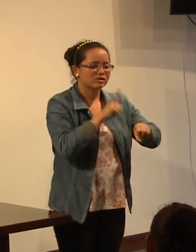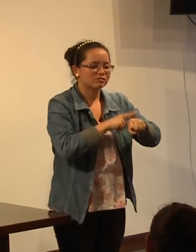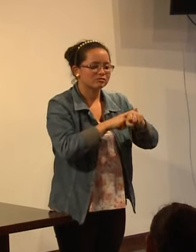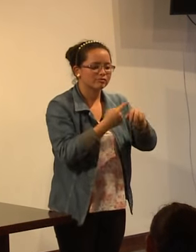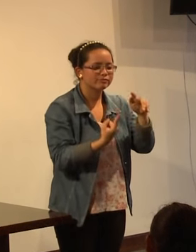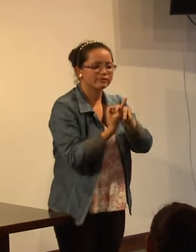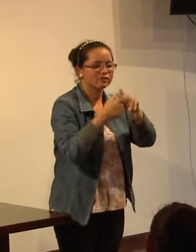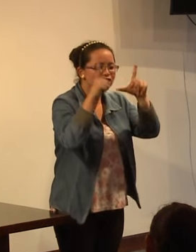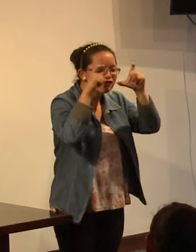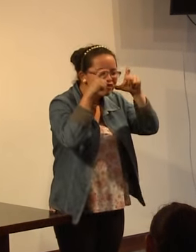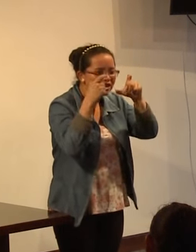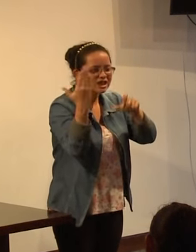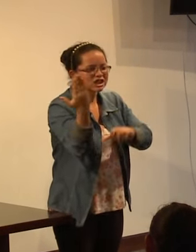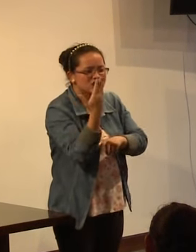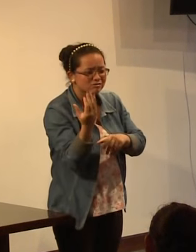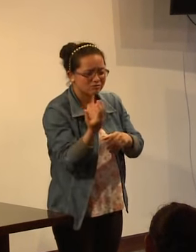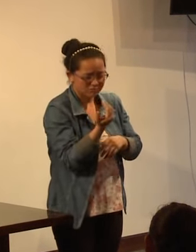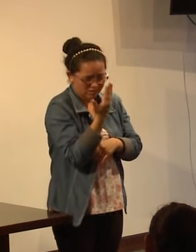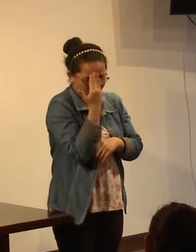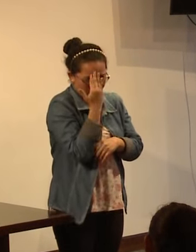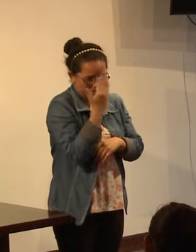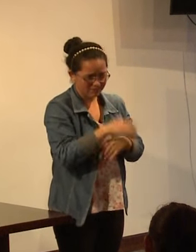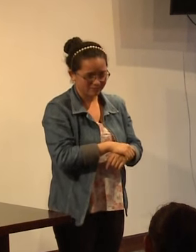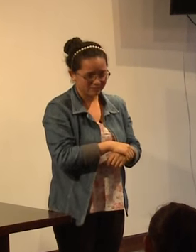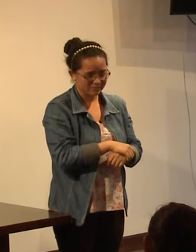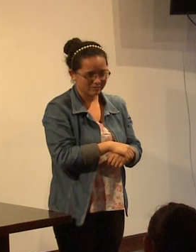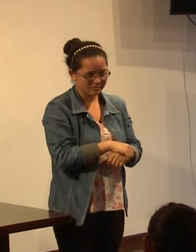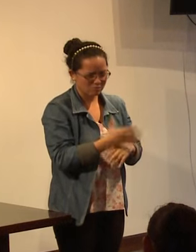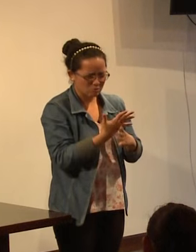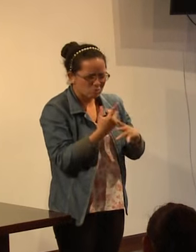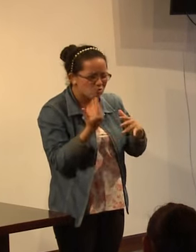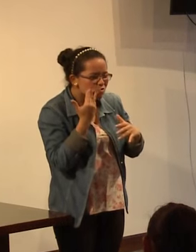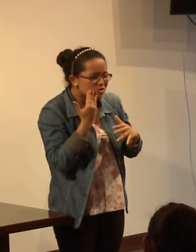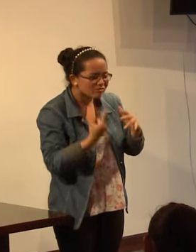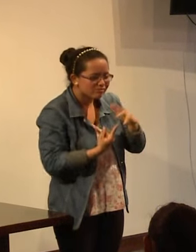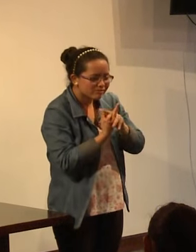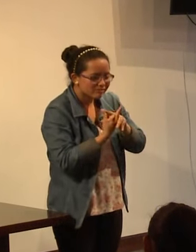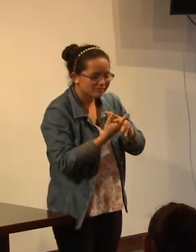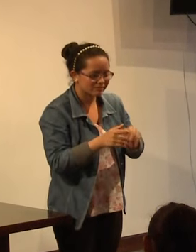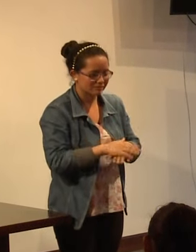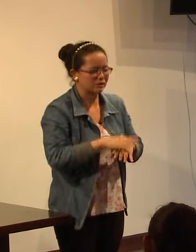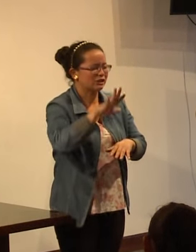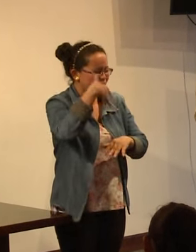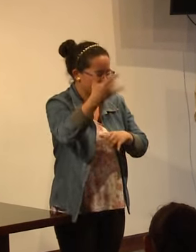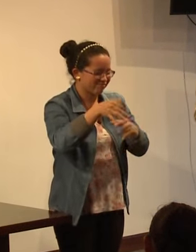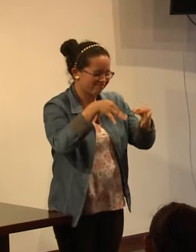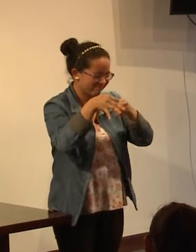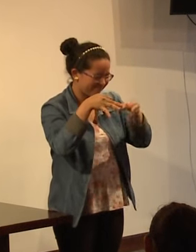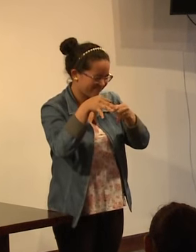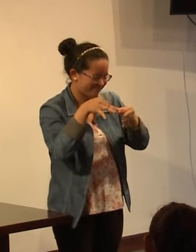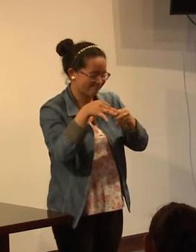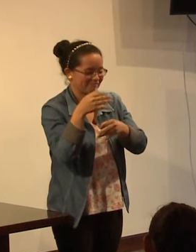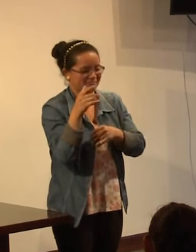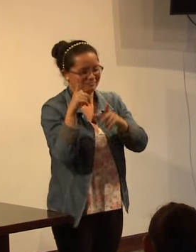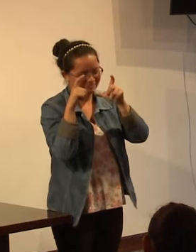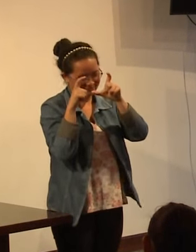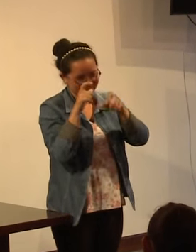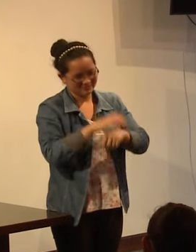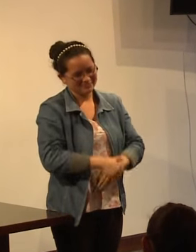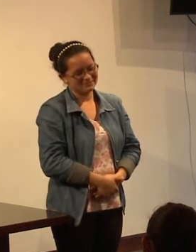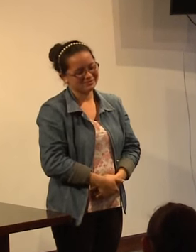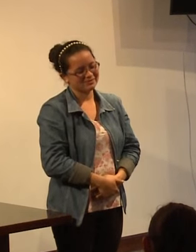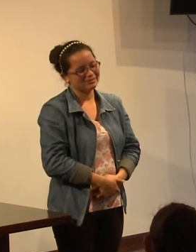fotografía? La fotografía es otra ruptura tremenda que aparece, y luego les voy a hablar de eso en el arte.